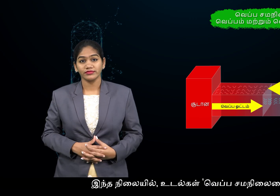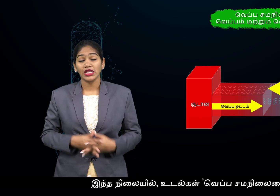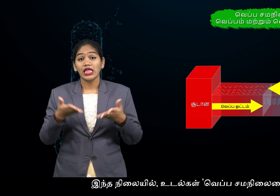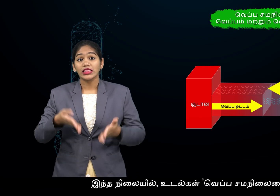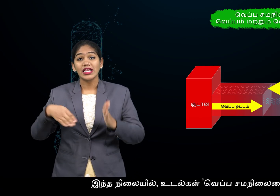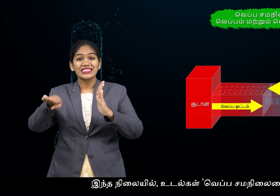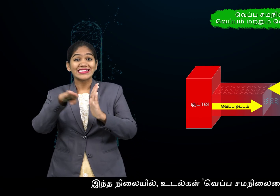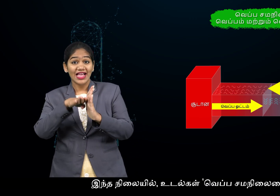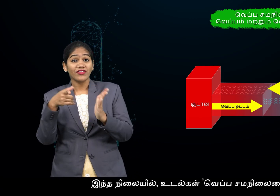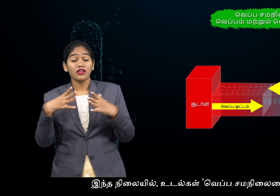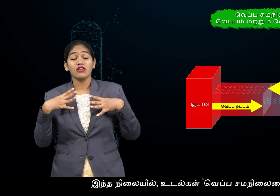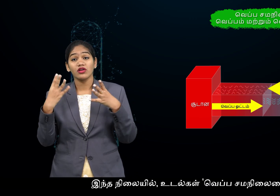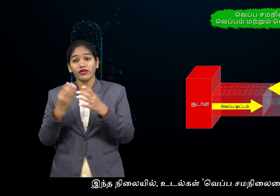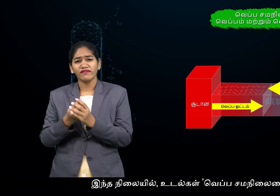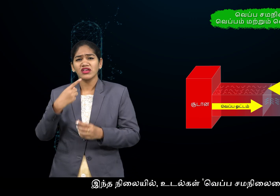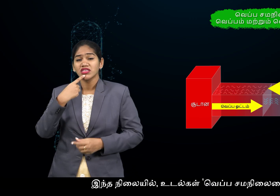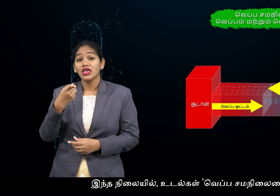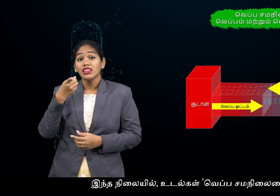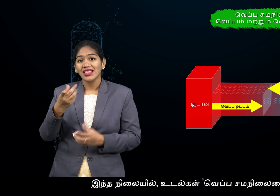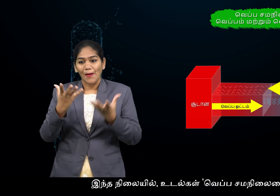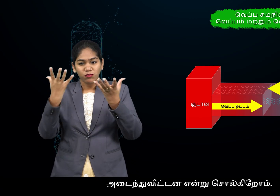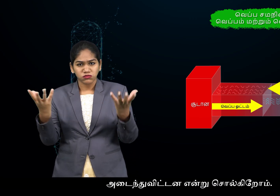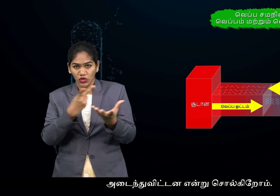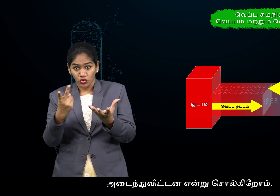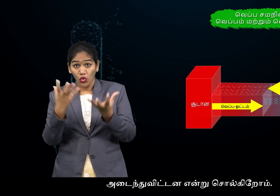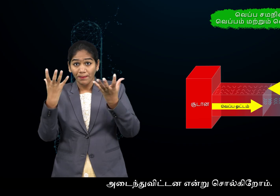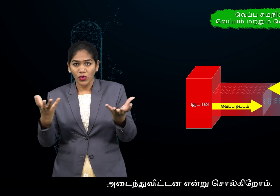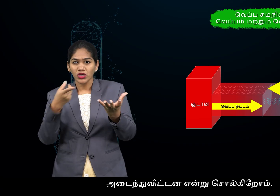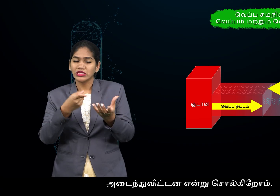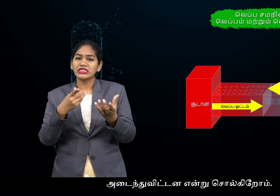இந்த நிலையில் உடல்கள் வெப்ப சமநிலையை அடைந்துவிட்டன என்று சொல்கிறோம்.